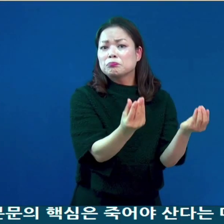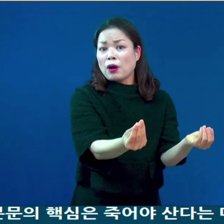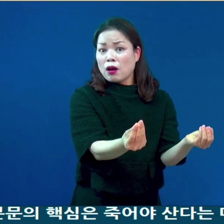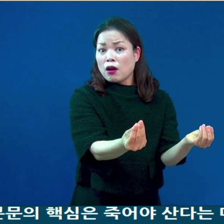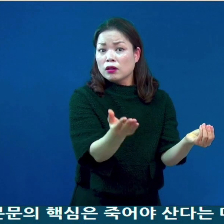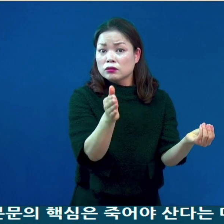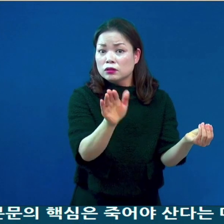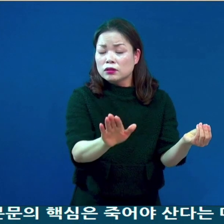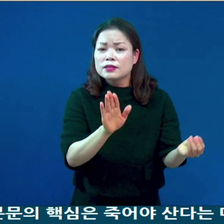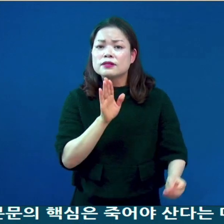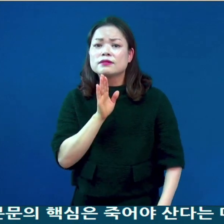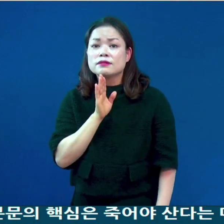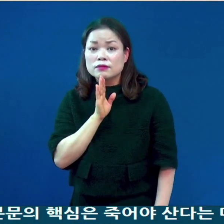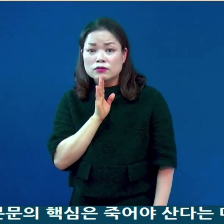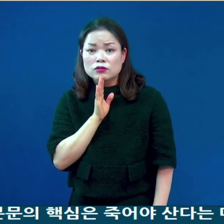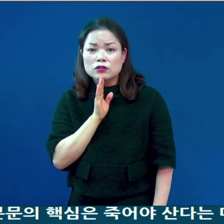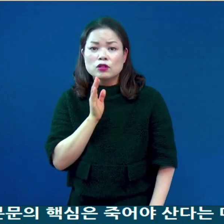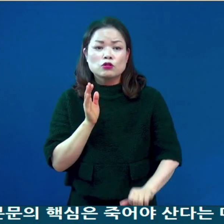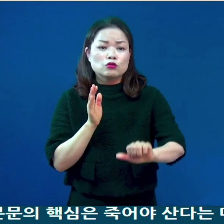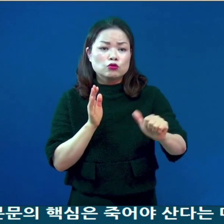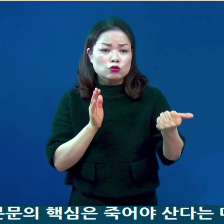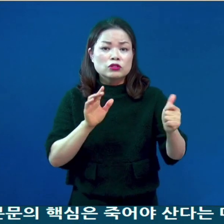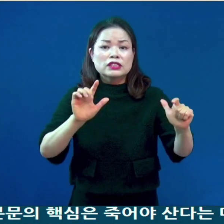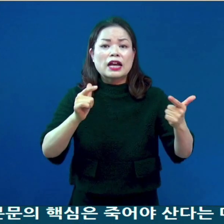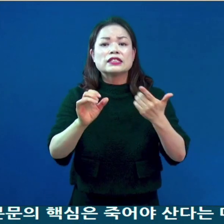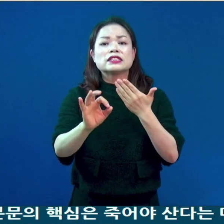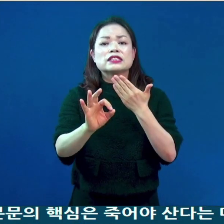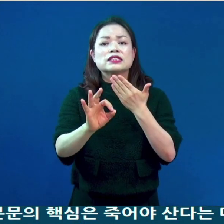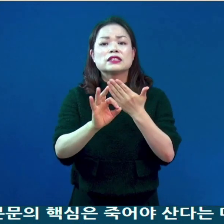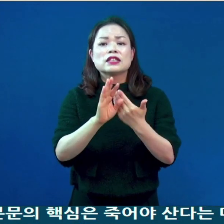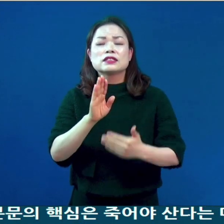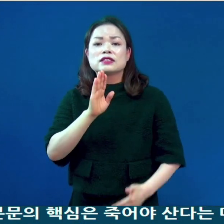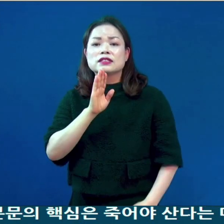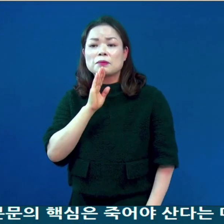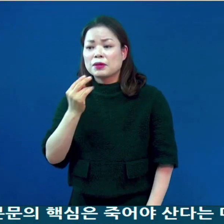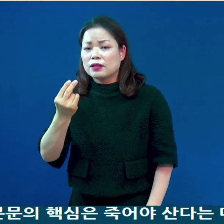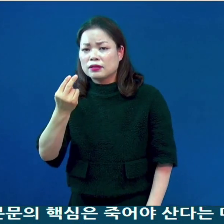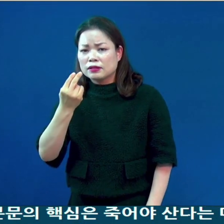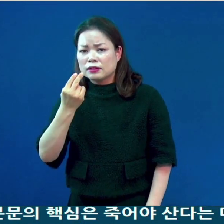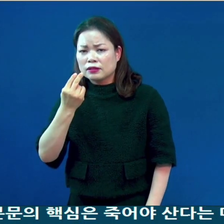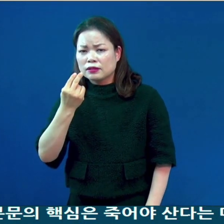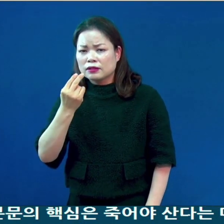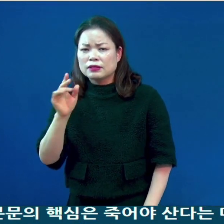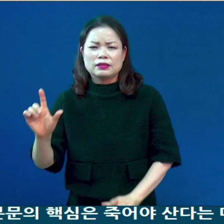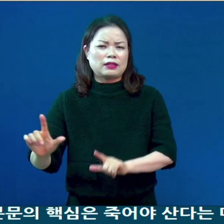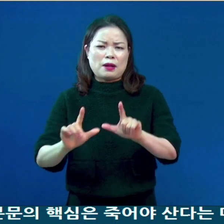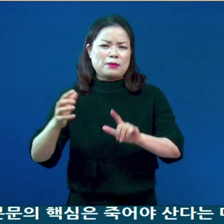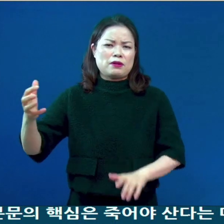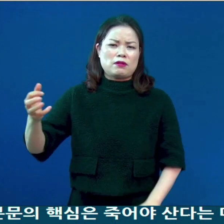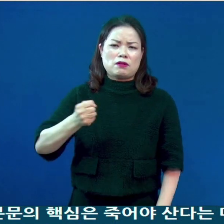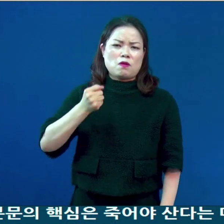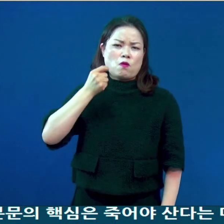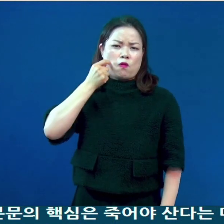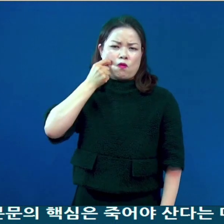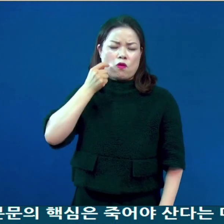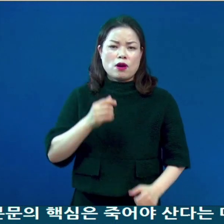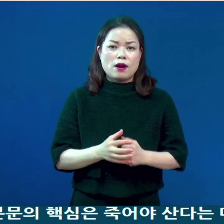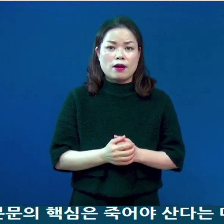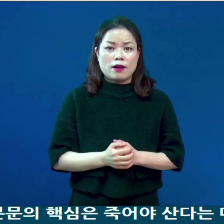아는데 실제로는 죽지 아니하면 참된 삶을 갖지 못한다는